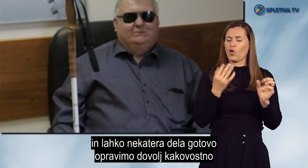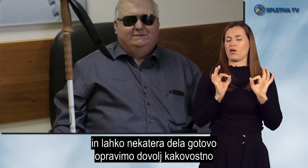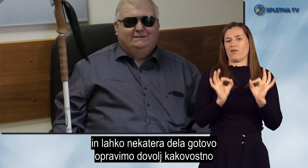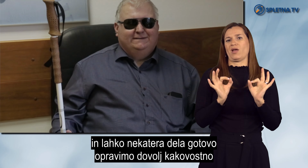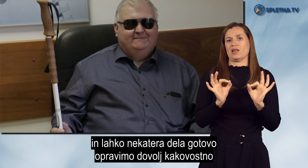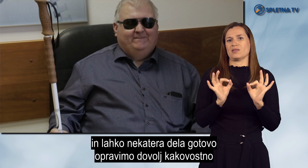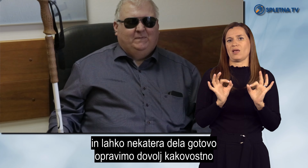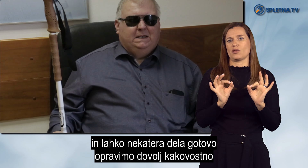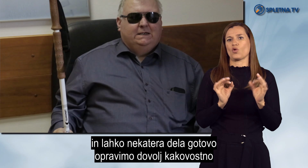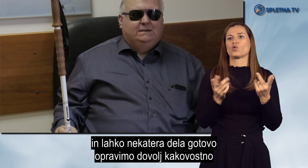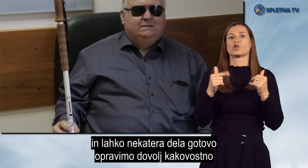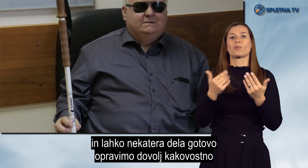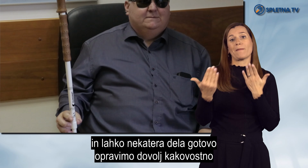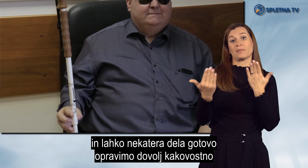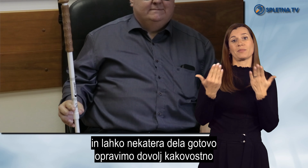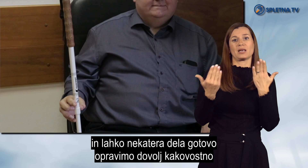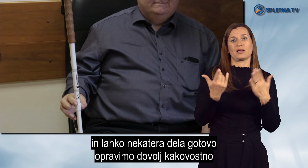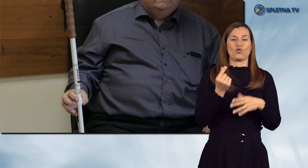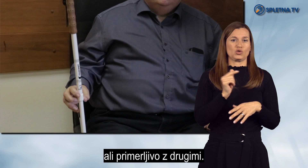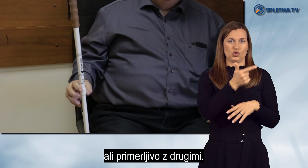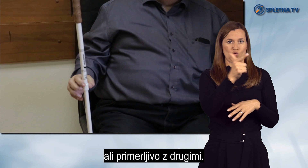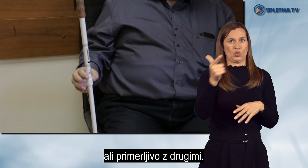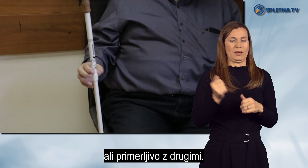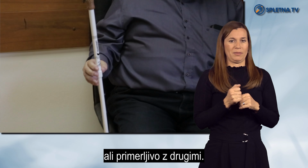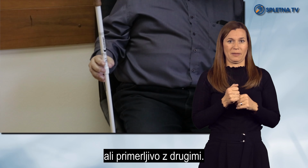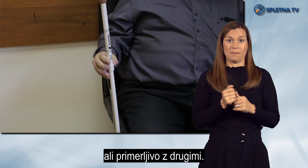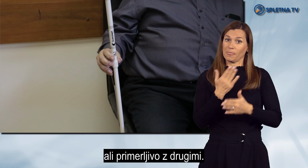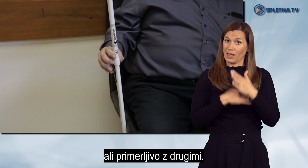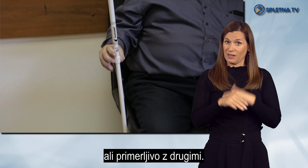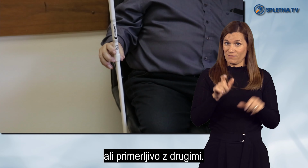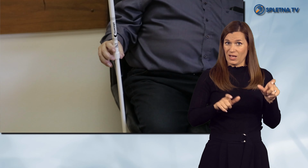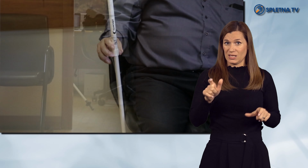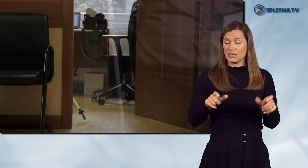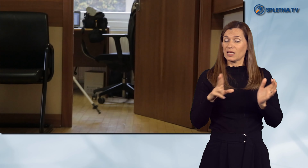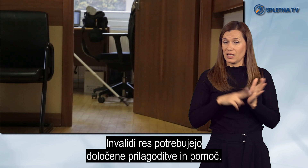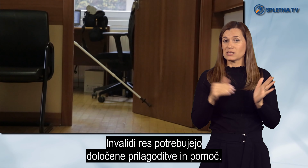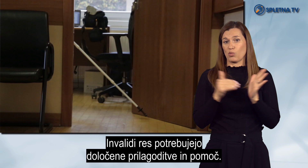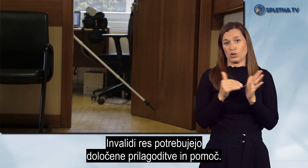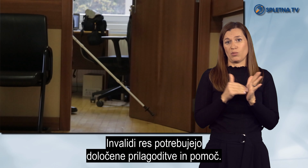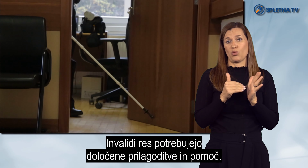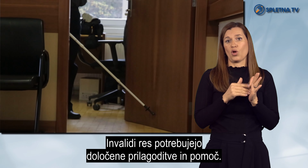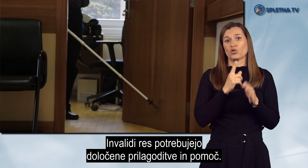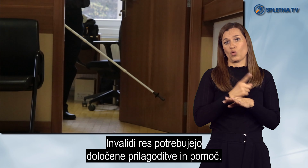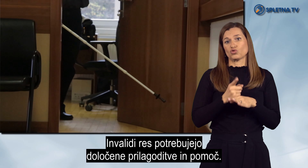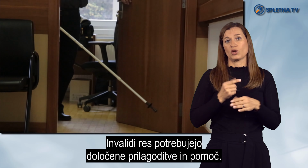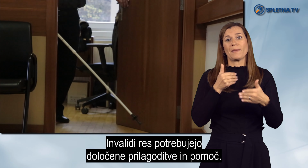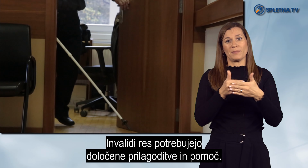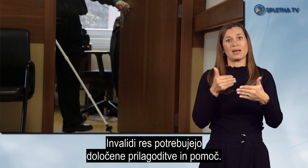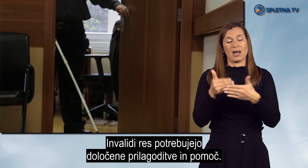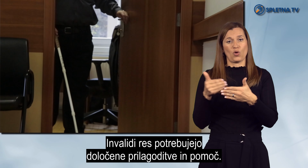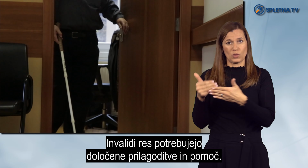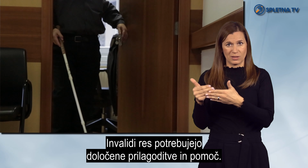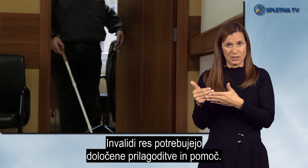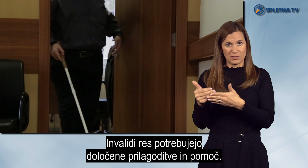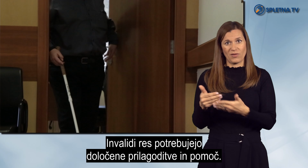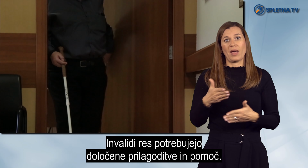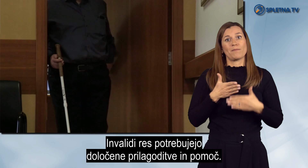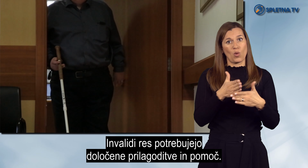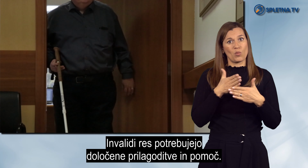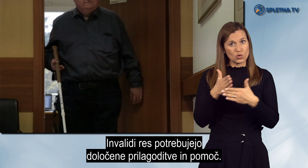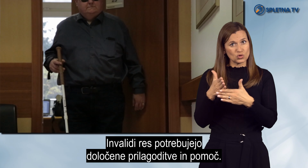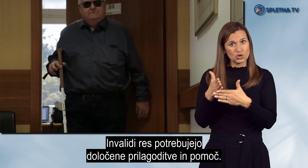opravimo dovolj kvalitetno ali pa primerljivo z drugimi. Invalidi res potrebujejo določene